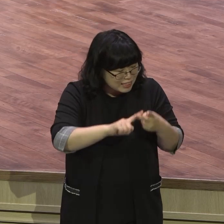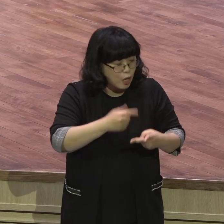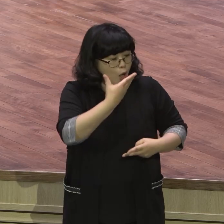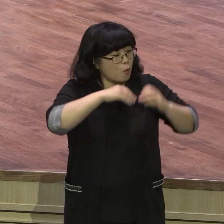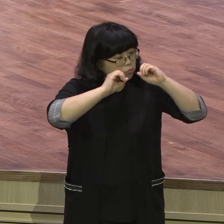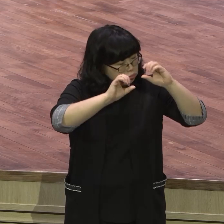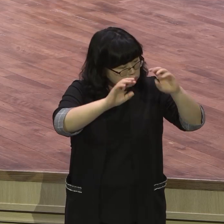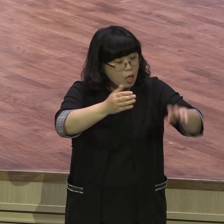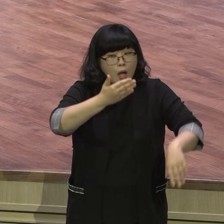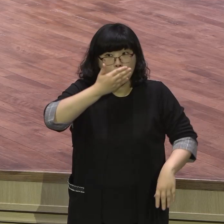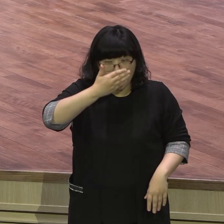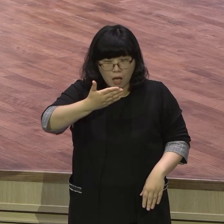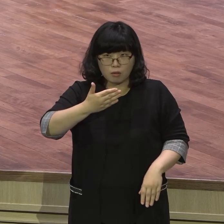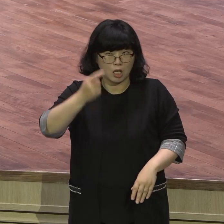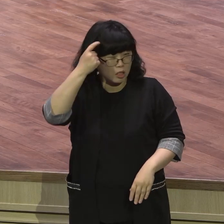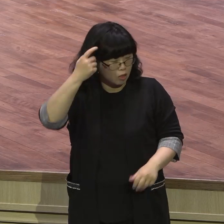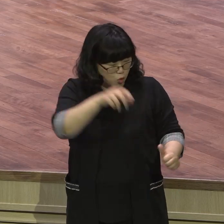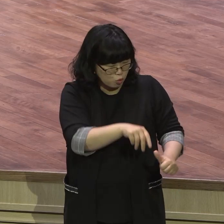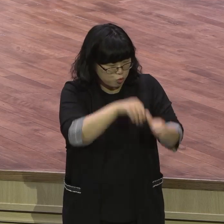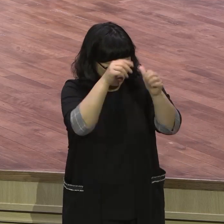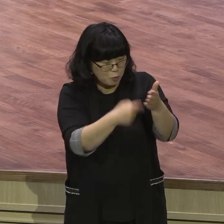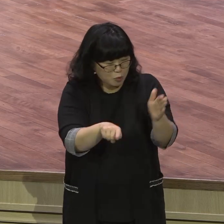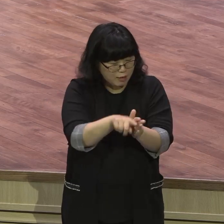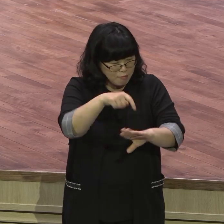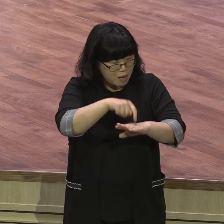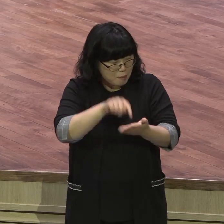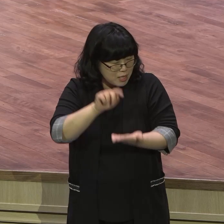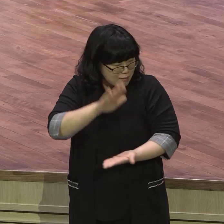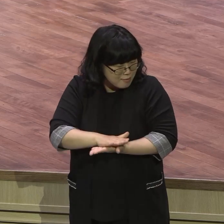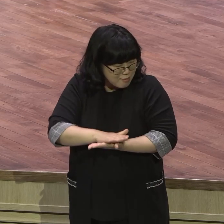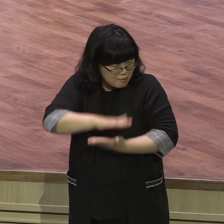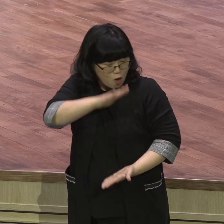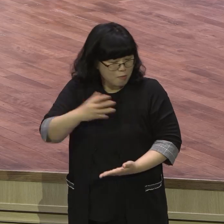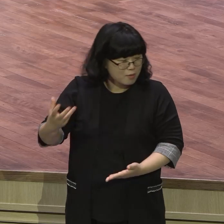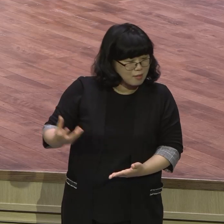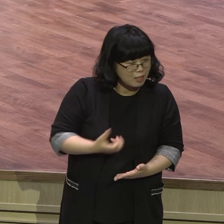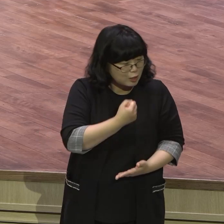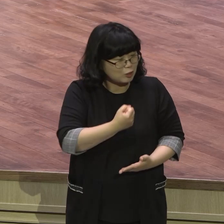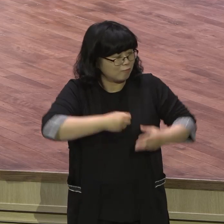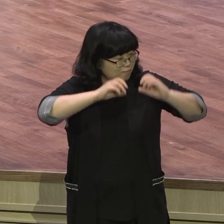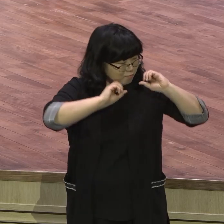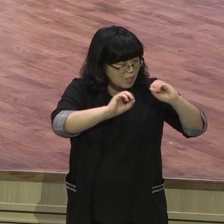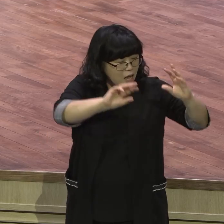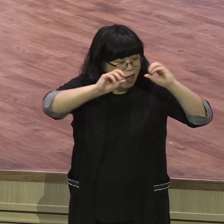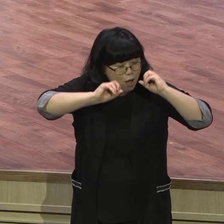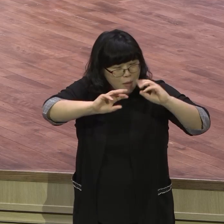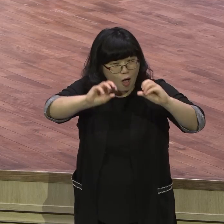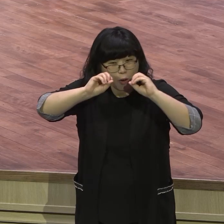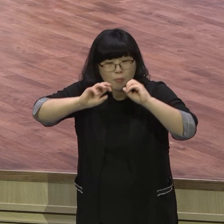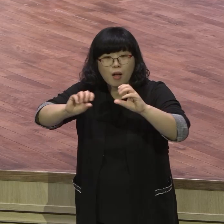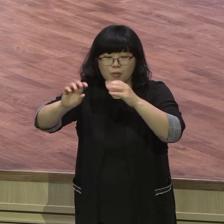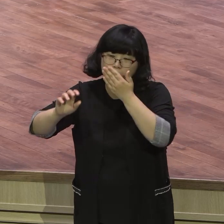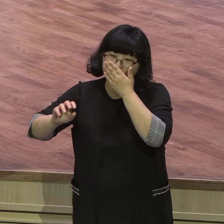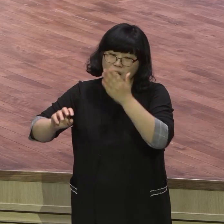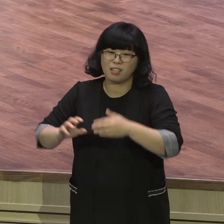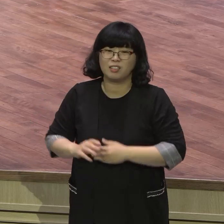영혼구원에 대한 열정을 가지고 누구를 봐도 영적으로 해석하며 영의 눈을 가지고 내 육신의 유익을 위한 것이 아니라